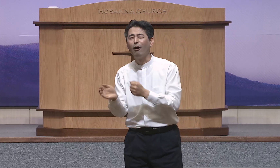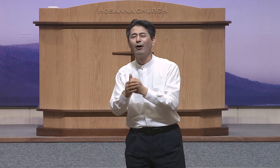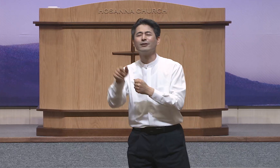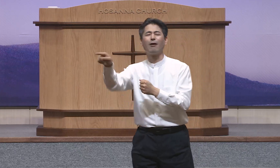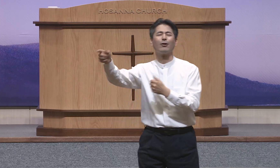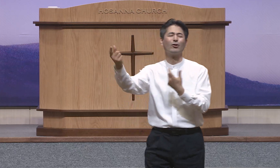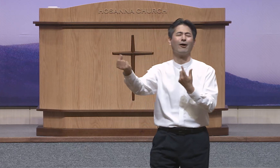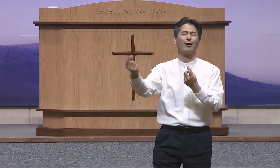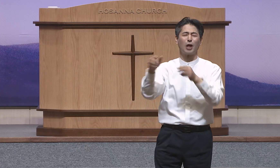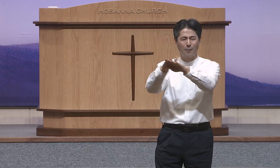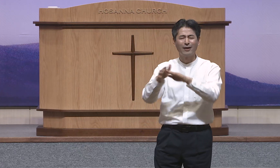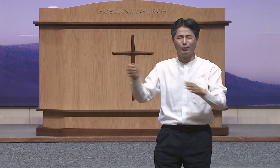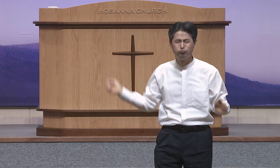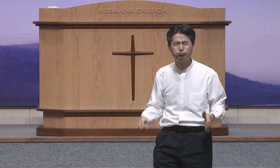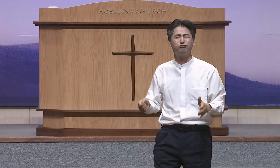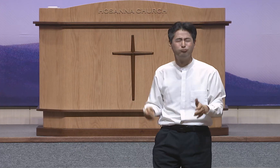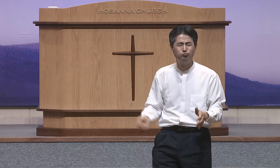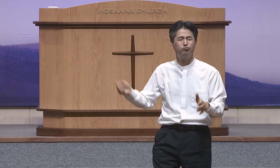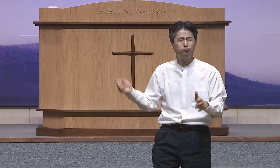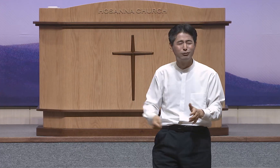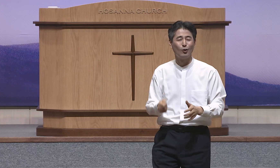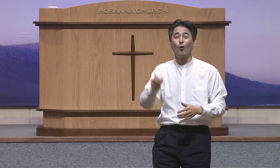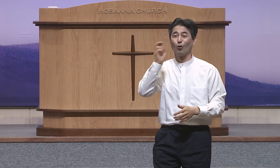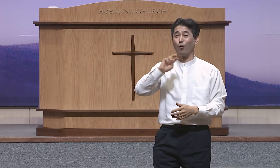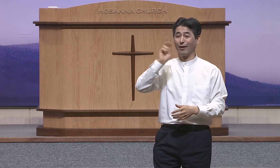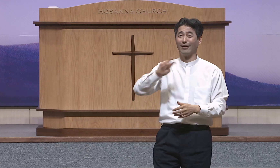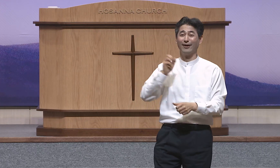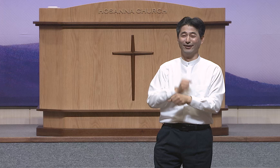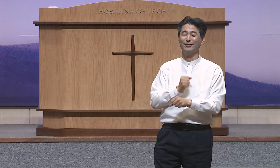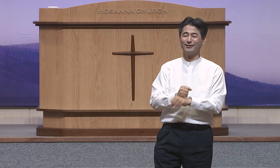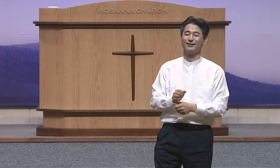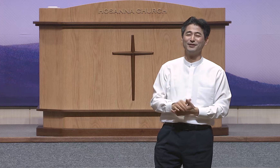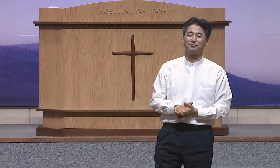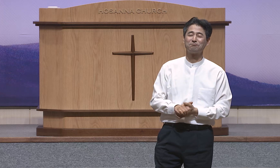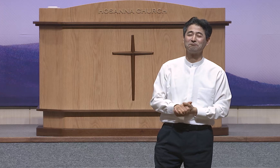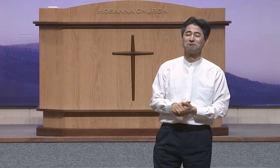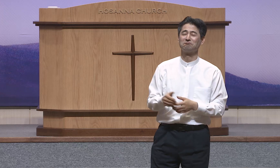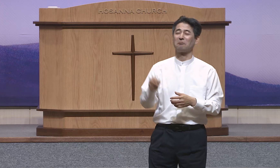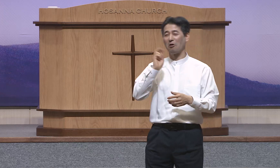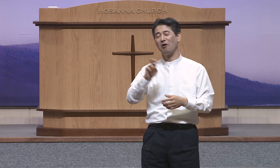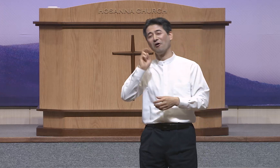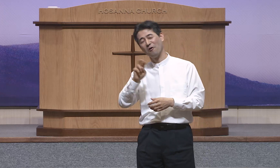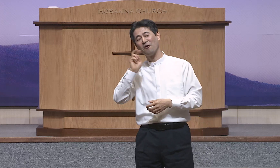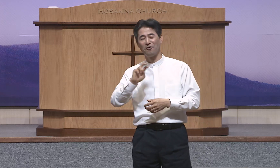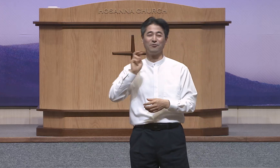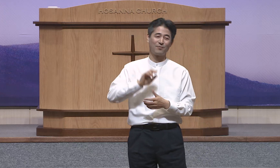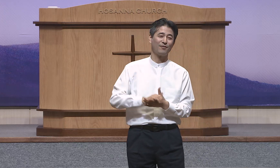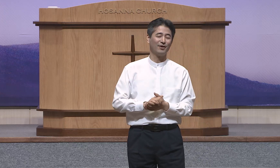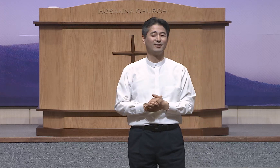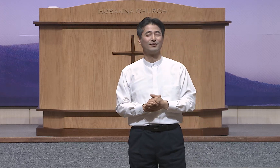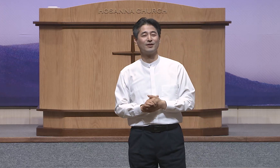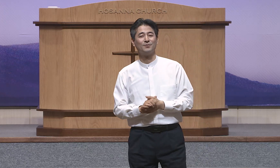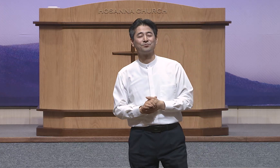있었습니다. 그래서 항상 예배 때 그 둥둥 소리에 맞춰서 그냥 찬양을 불렀던 것 같아요.